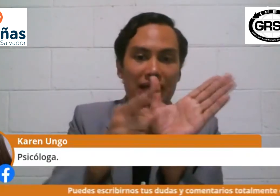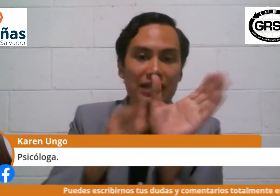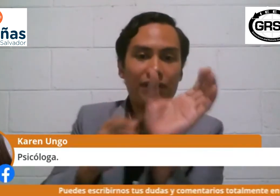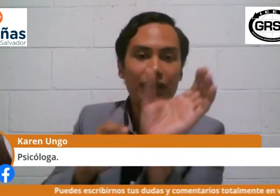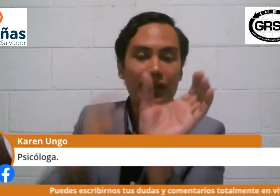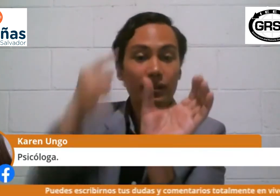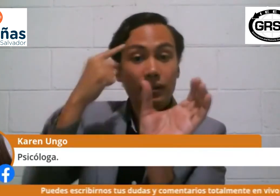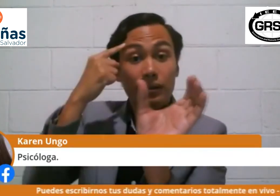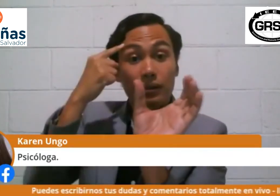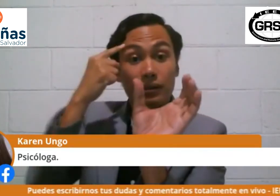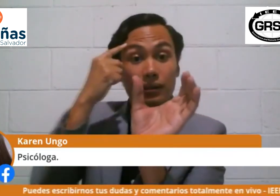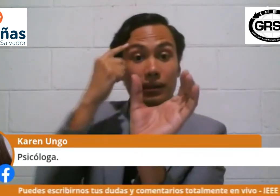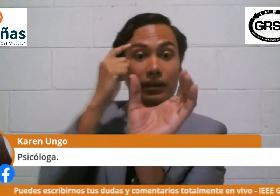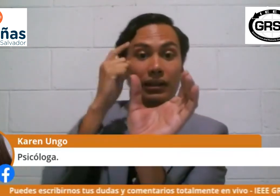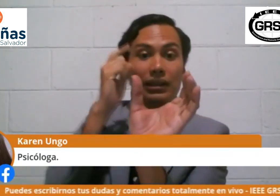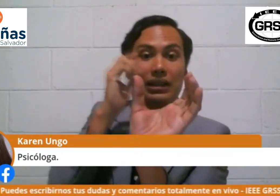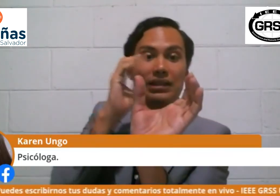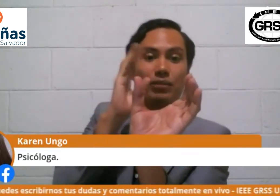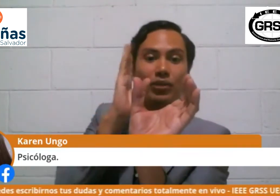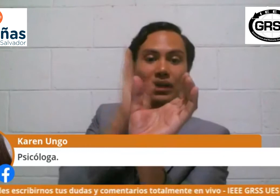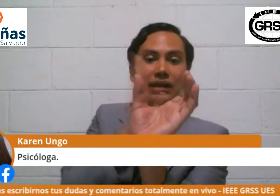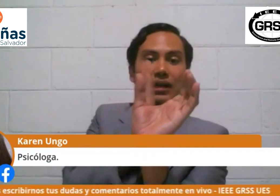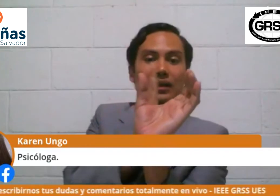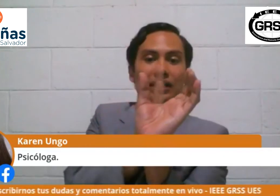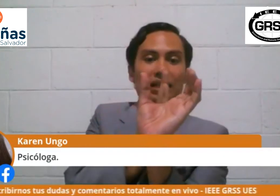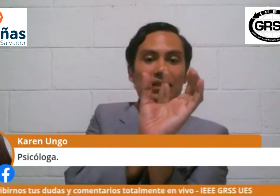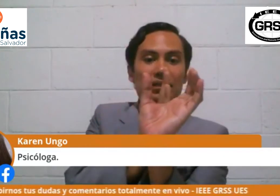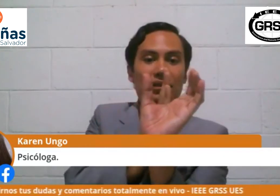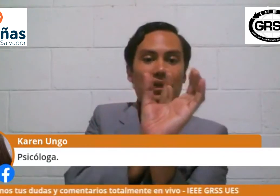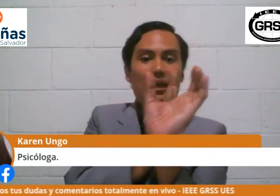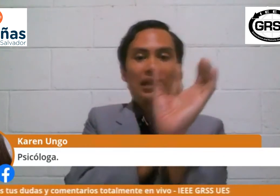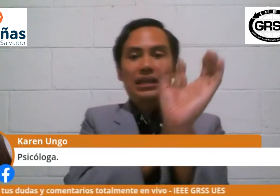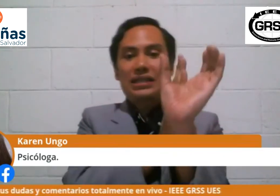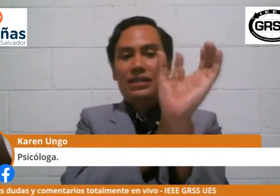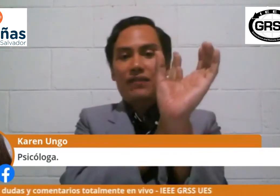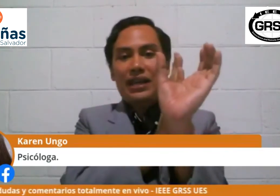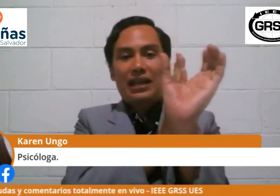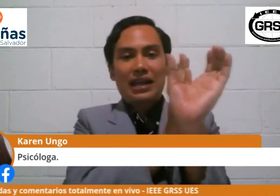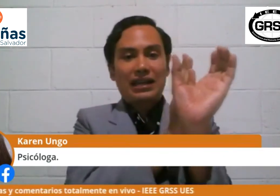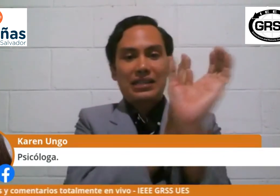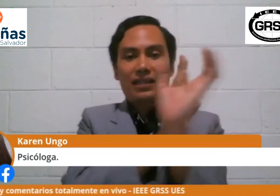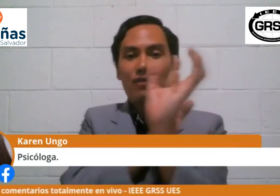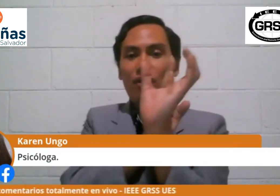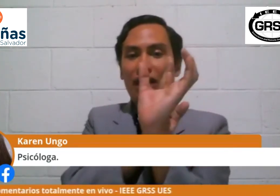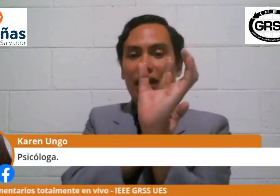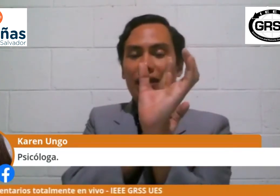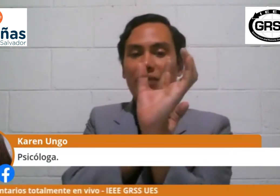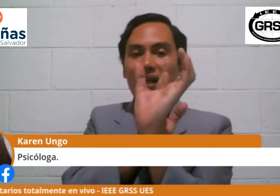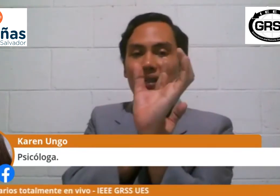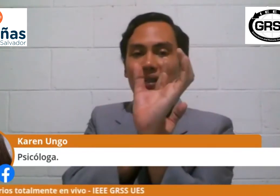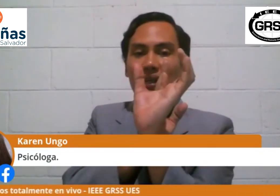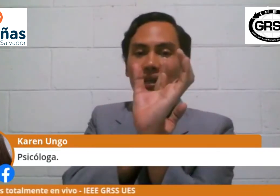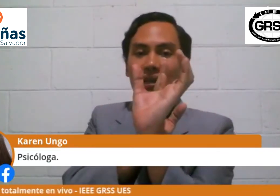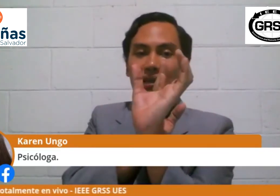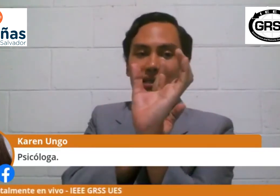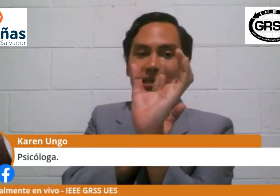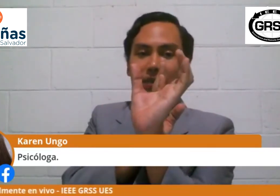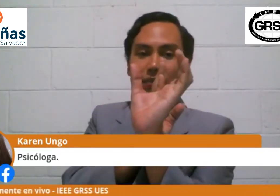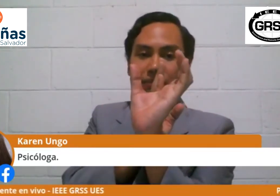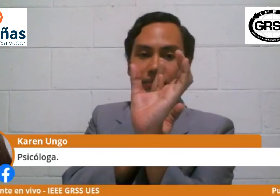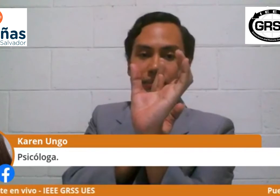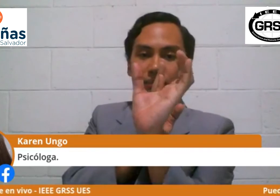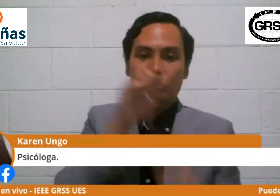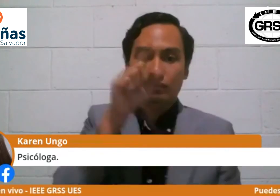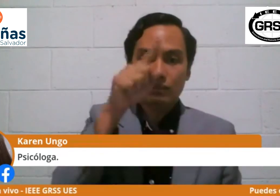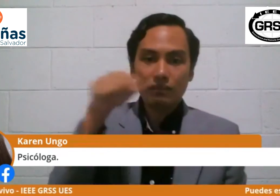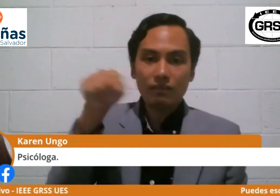palma hacia afuera y se pone aquí atrás. Y si se fijan, acá se dibuja la imagen del